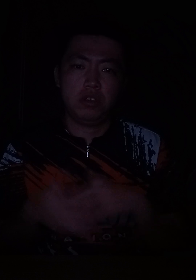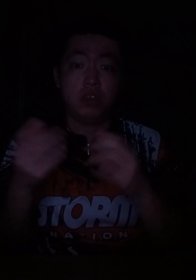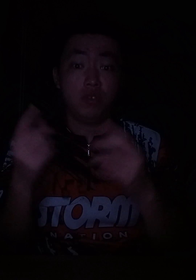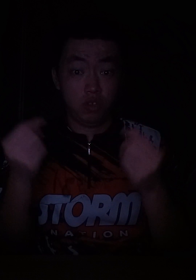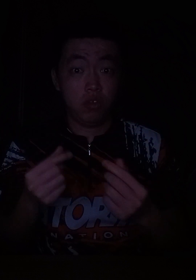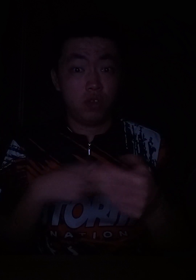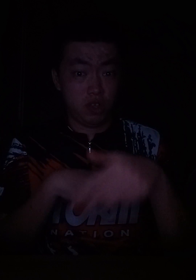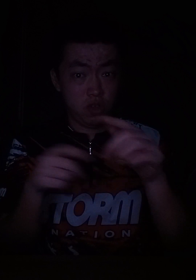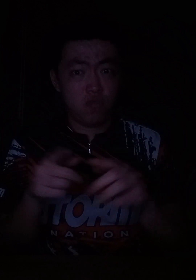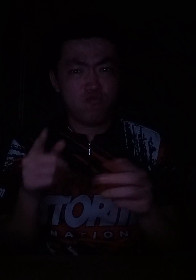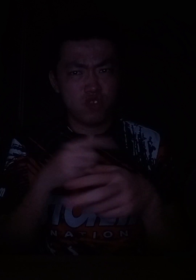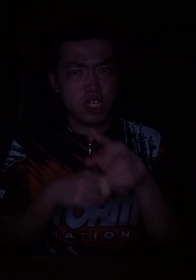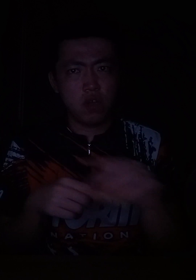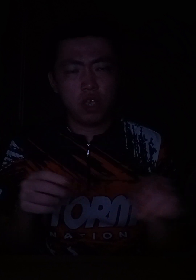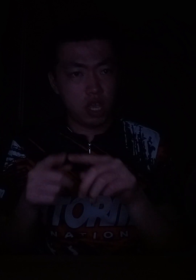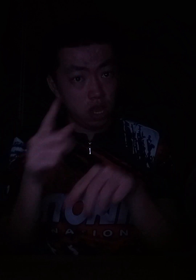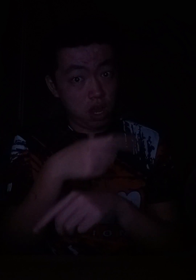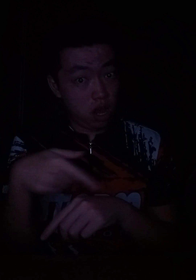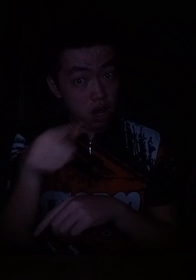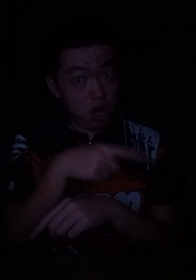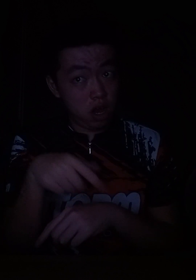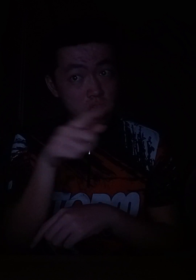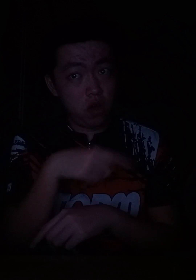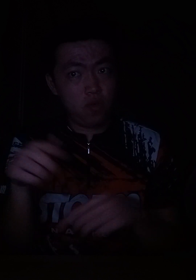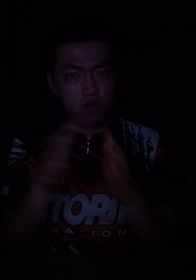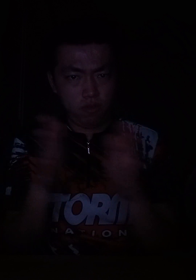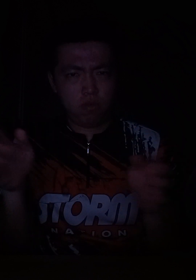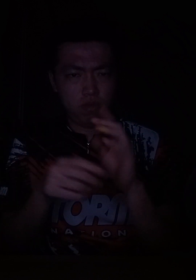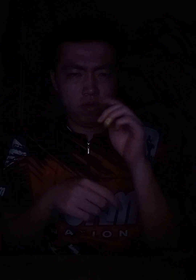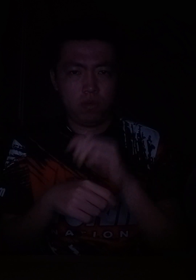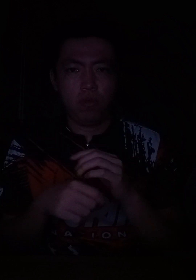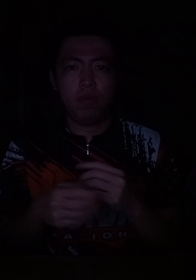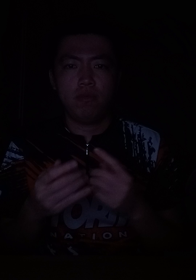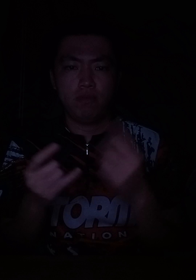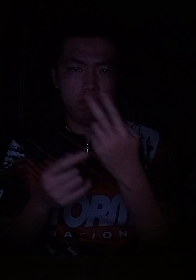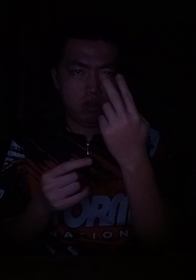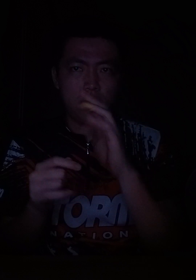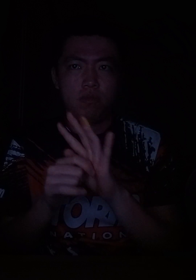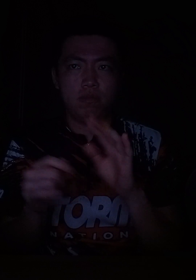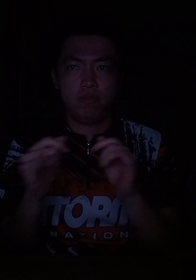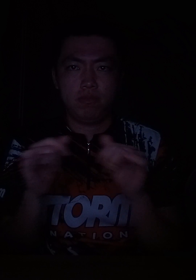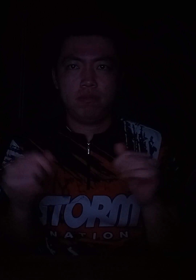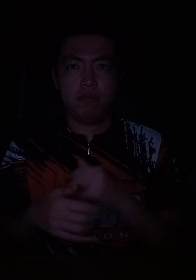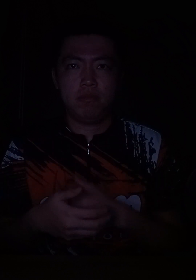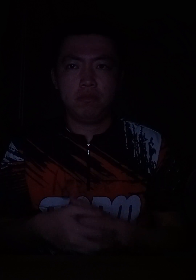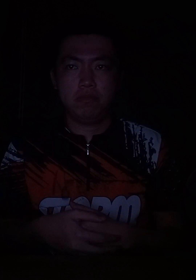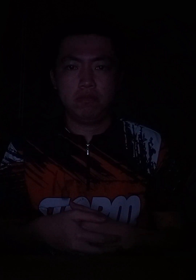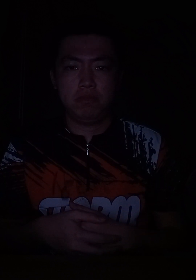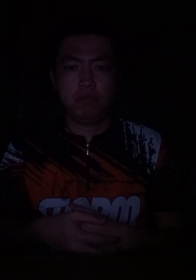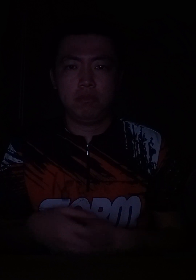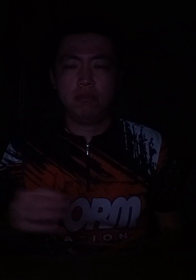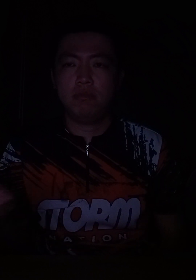화물차가 신호를 무시하고 좌회전하다 사고가 시작된 것으로 보고 정확한 경위를 조사하고 있습니다. MBC 뉴스 윤상문입니다.